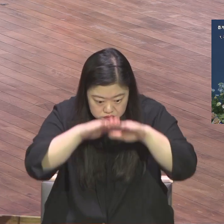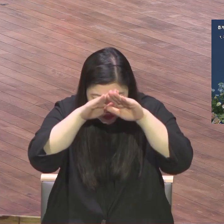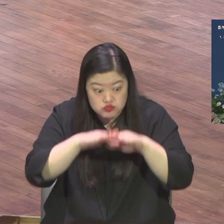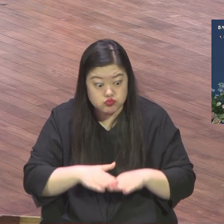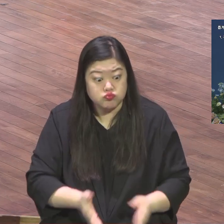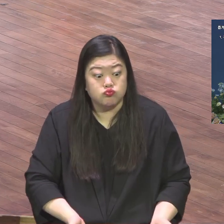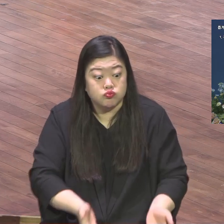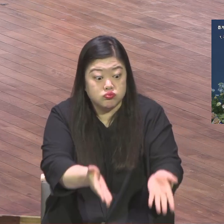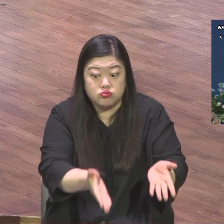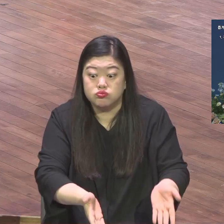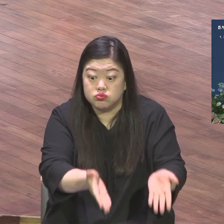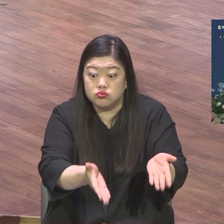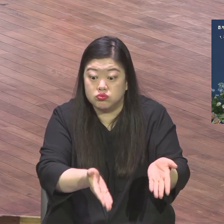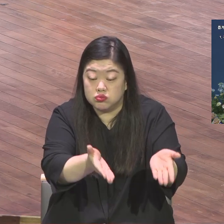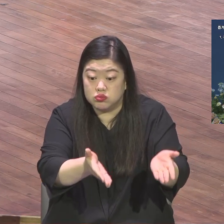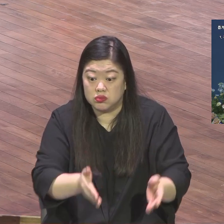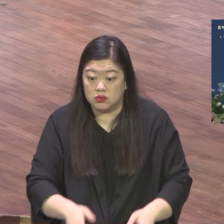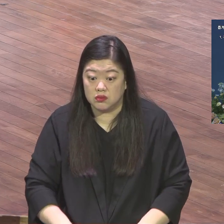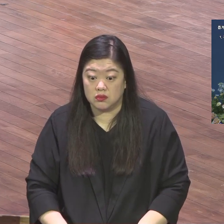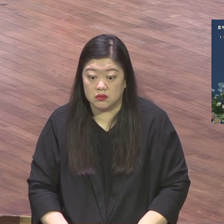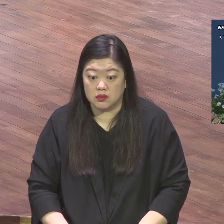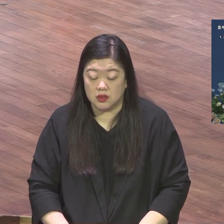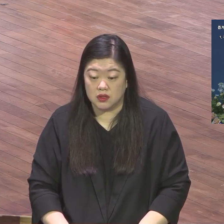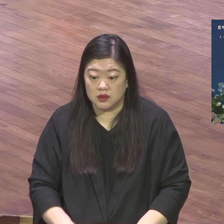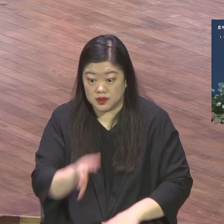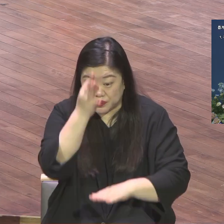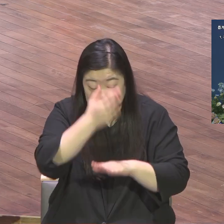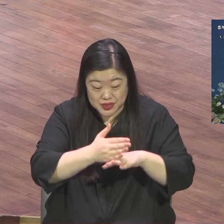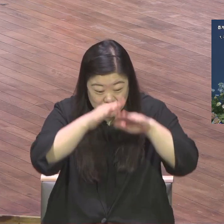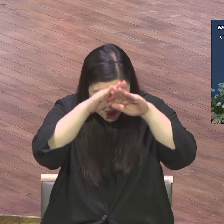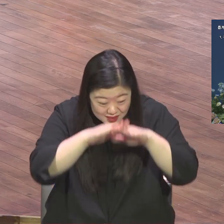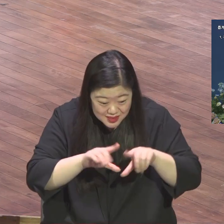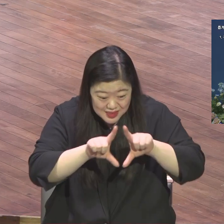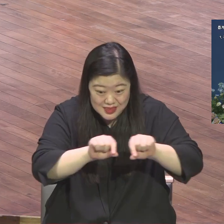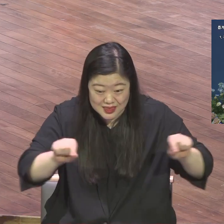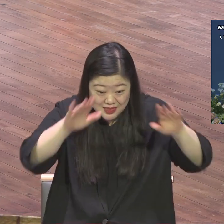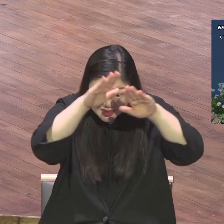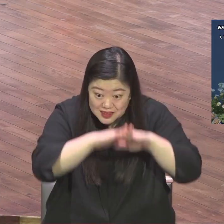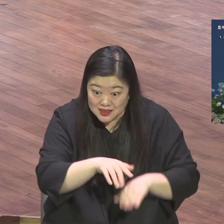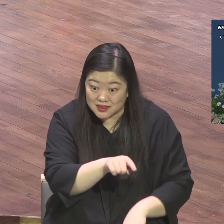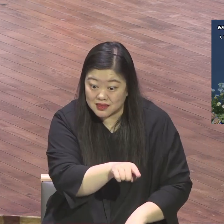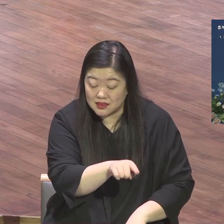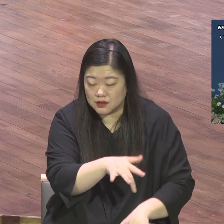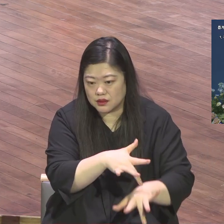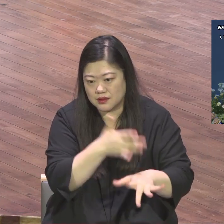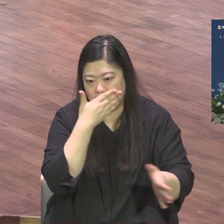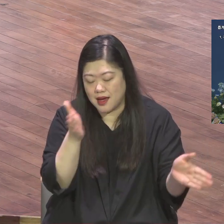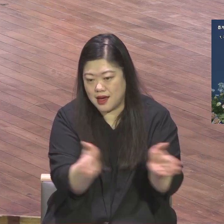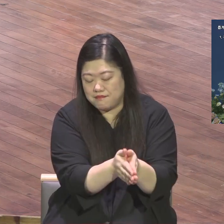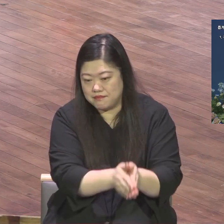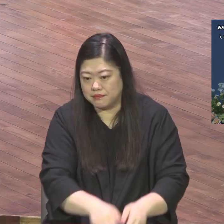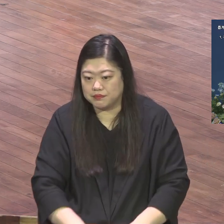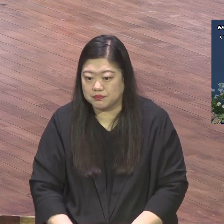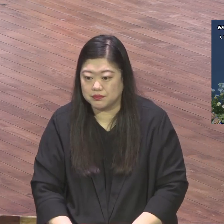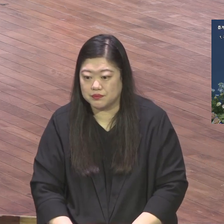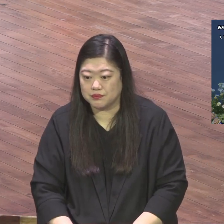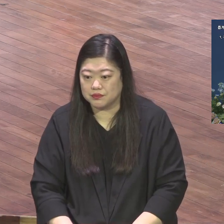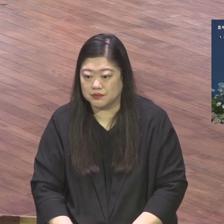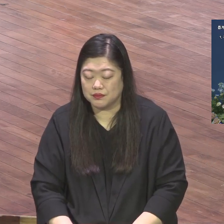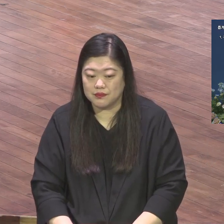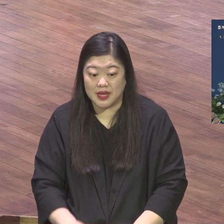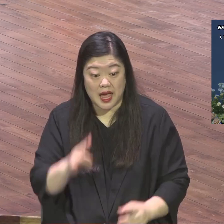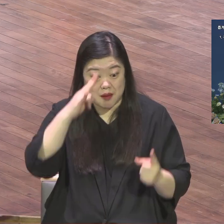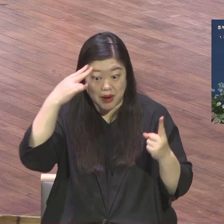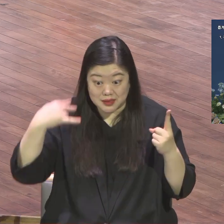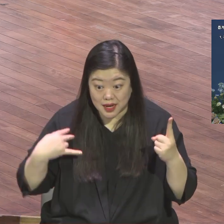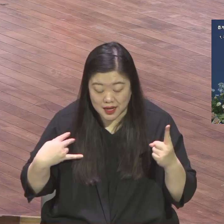사단 그야말로 이 완전히 암탕도로 다는 게 천주교라고. 천주교 불교 마음에 없어요. 다른 이름이 없다니까.